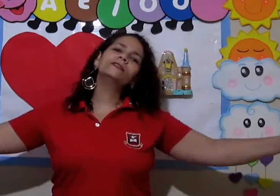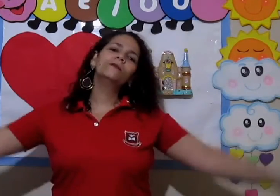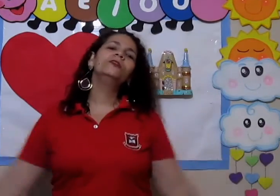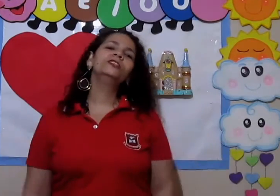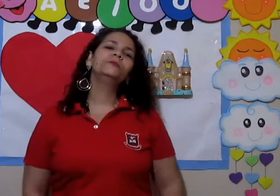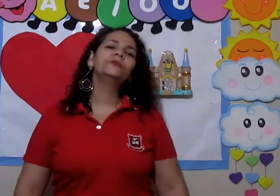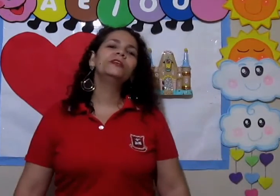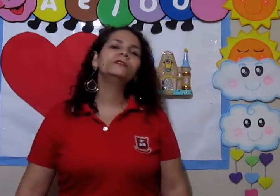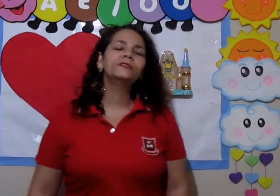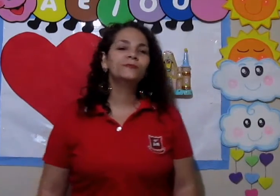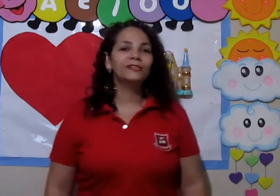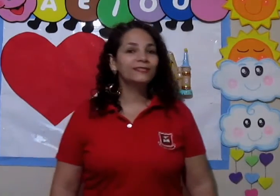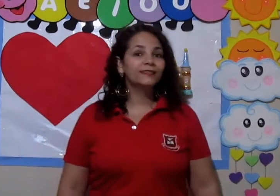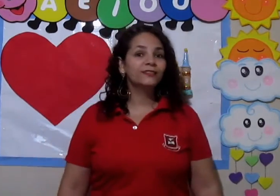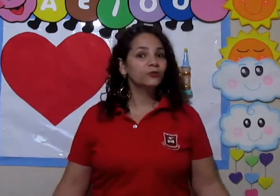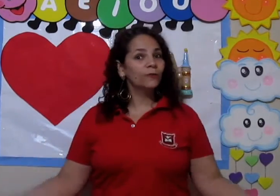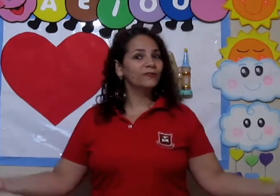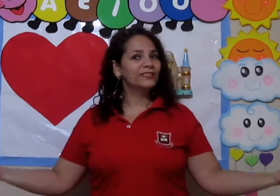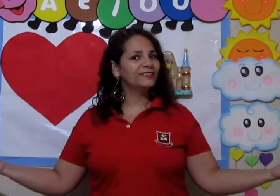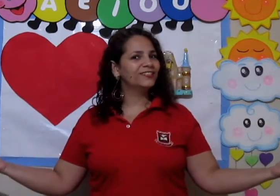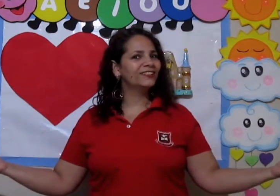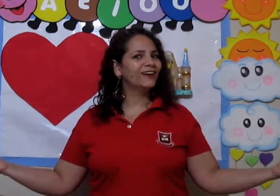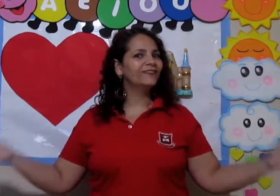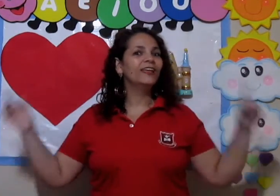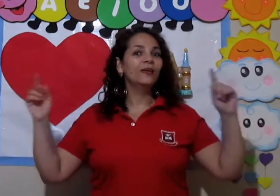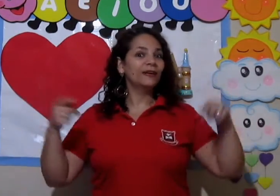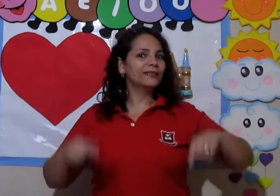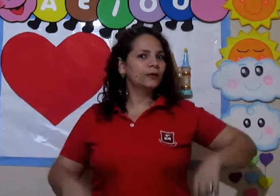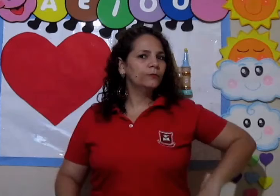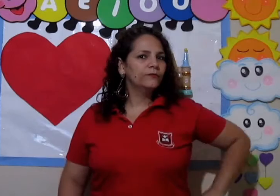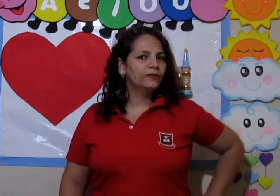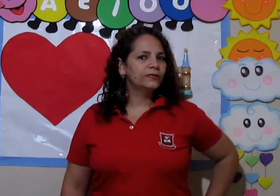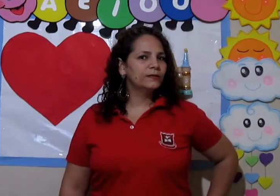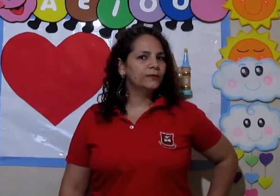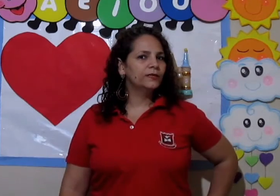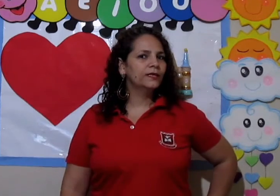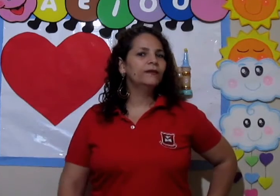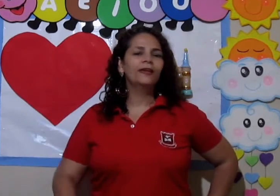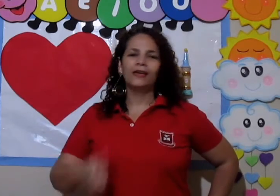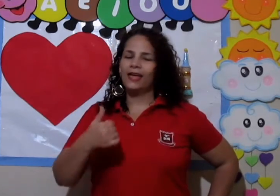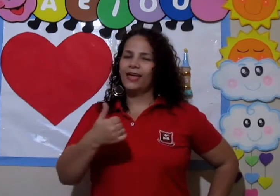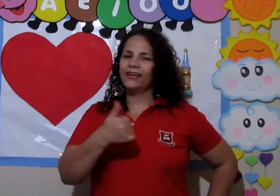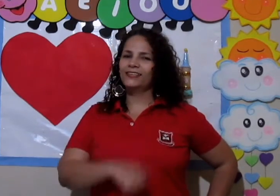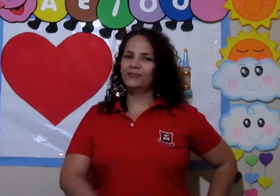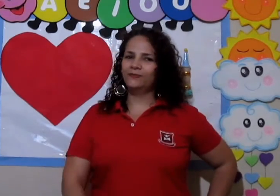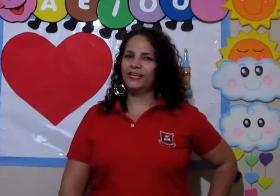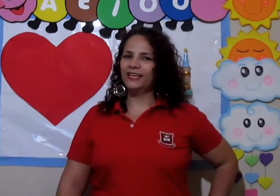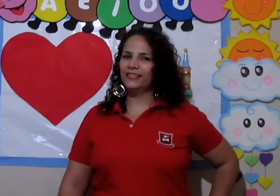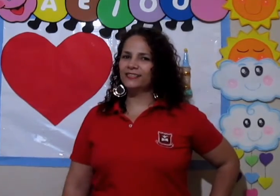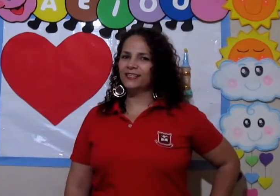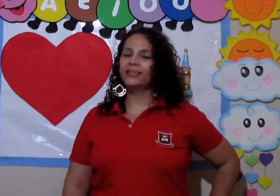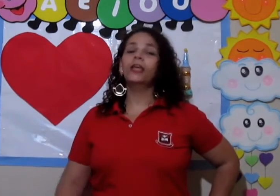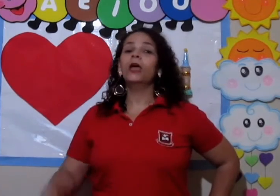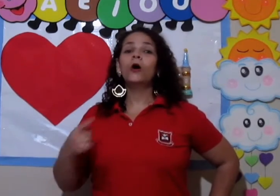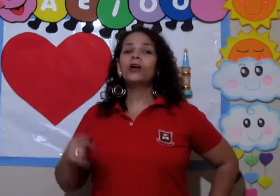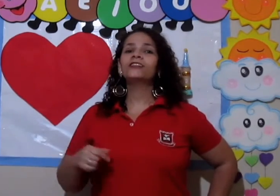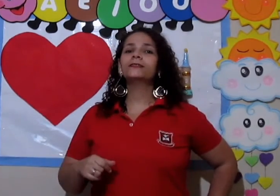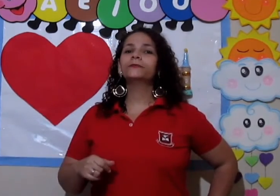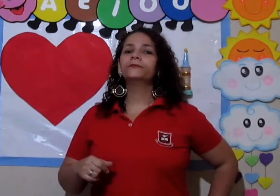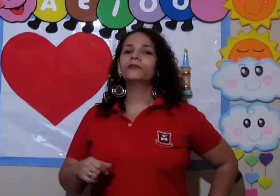meus amores, meus príncipes e princesas, como vocês estão? Passaram bem o fim de semana? Ah, que beleza, hein? Hoje é